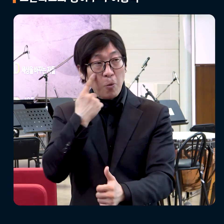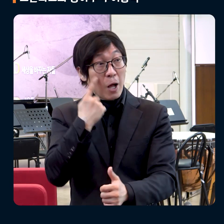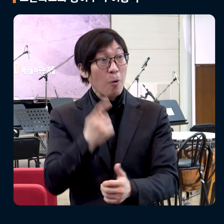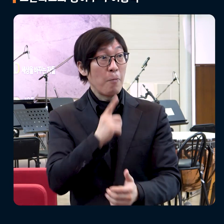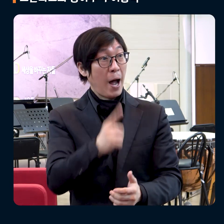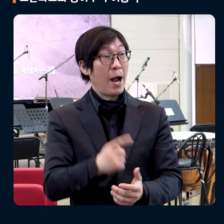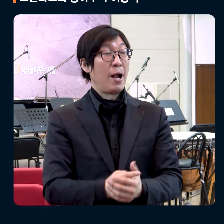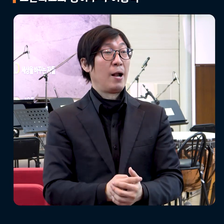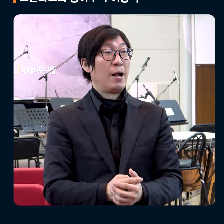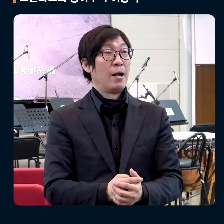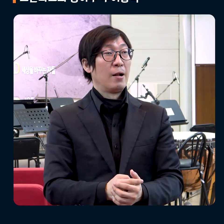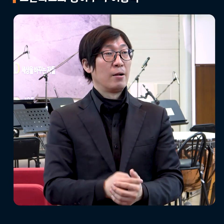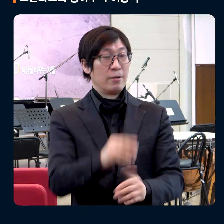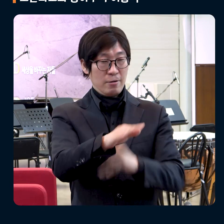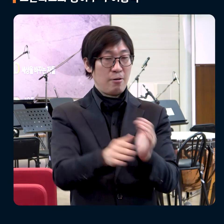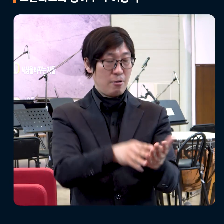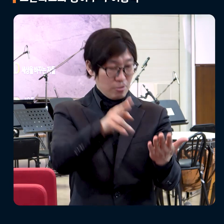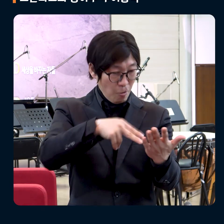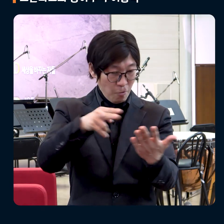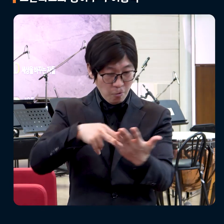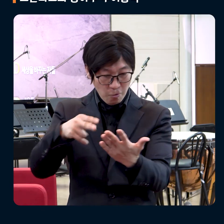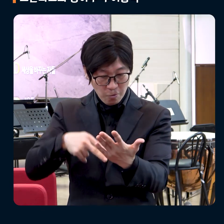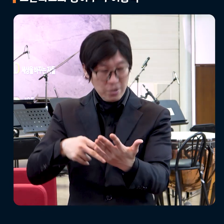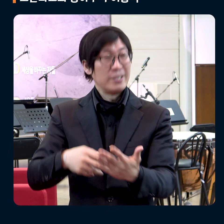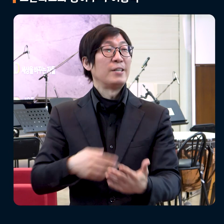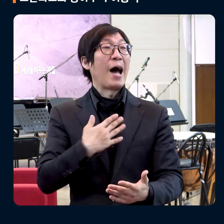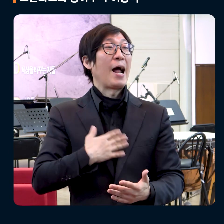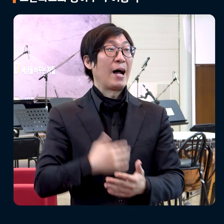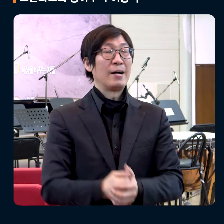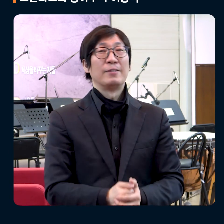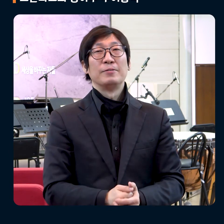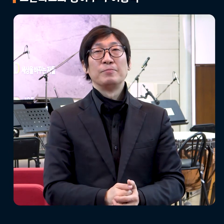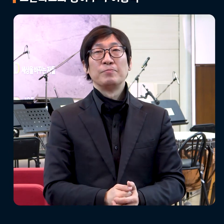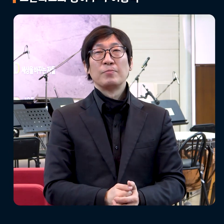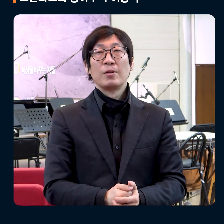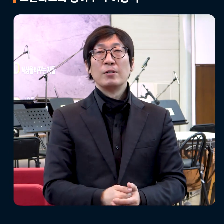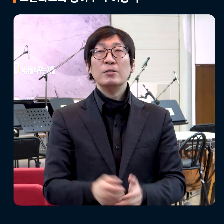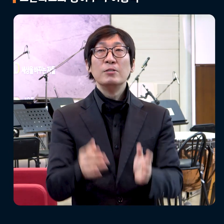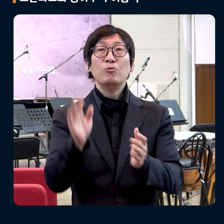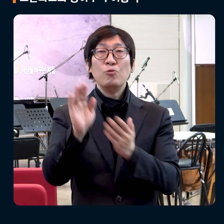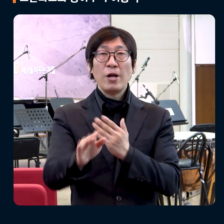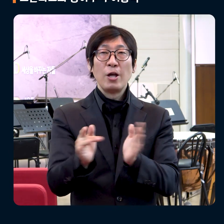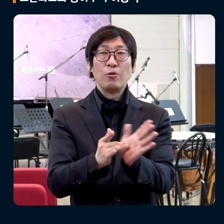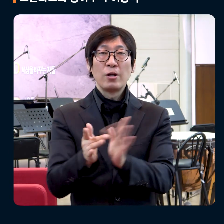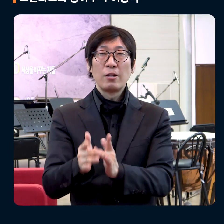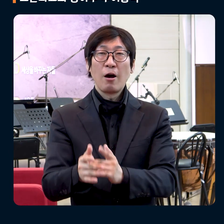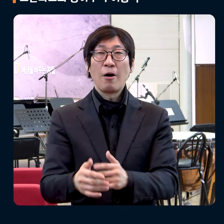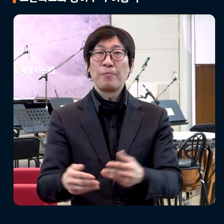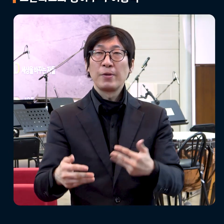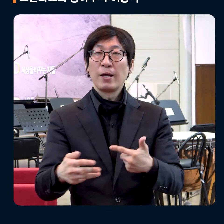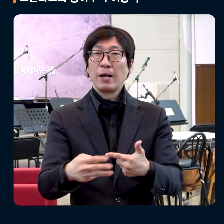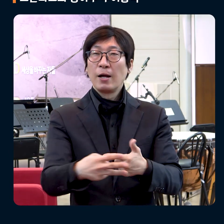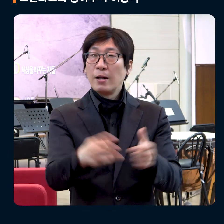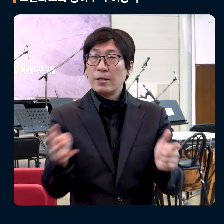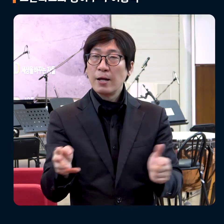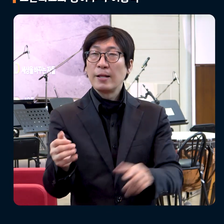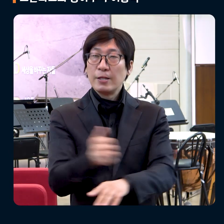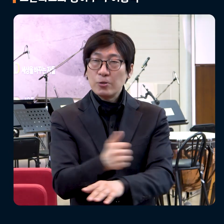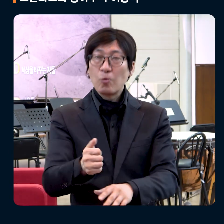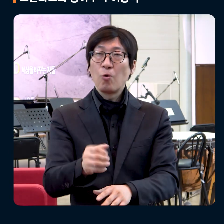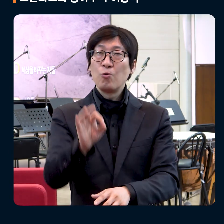진짜 그렇습니다. 성경을 자세히 보면 재미있죠. 7장 1절에 이렇게 되어 있습니다. 그 후에 예수께서 갈릴리에서